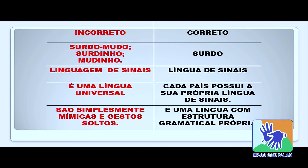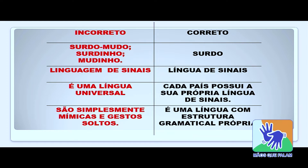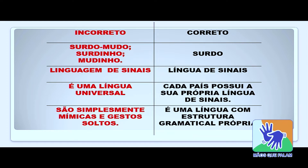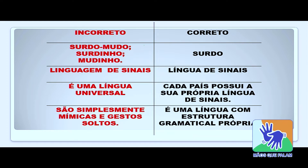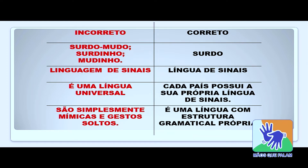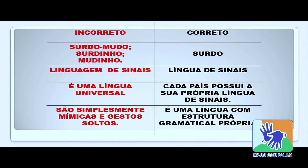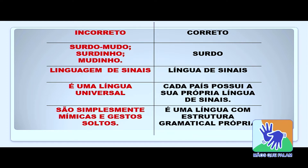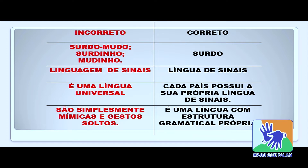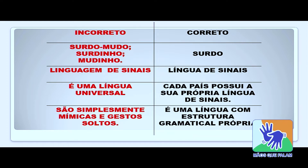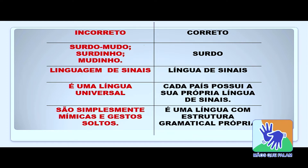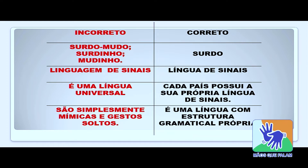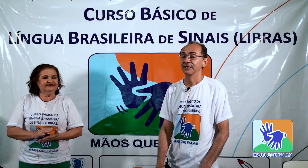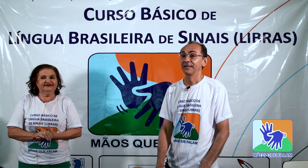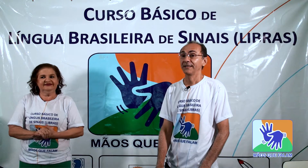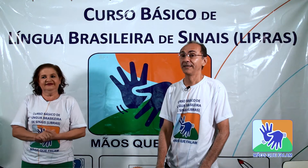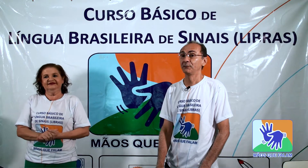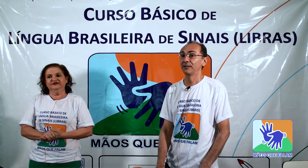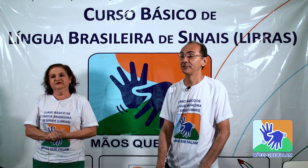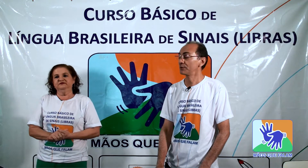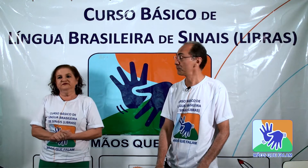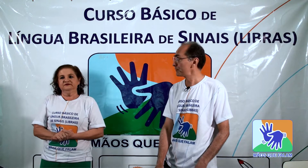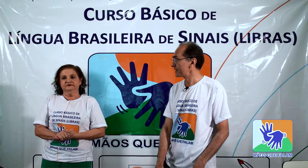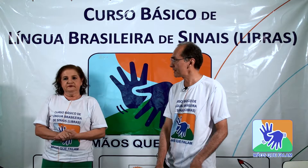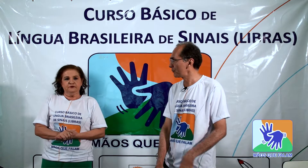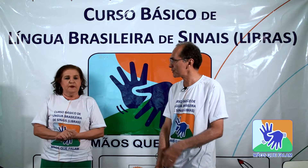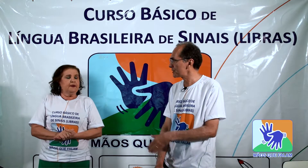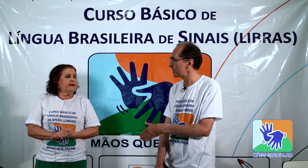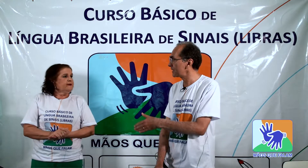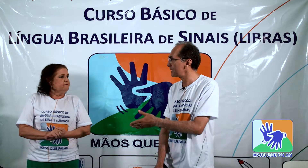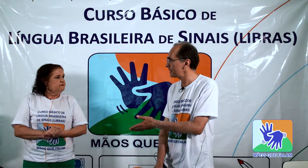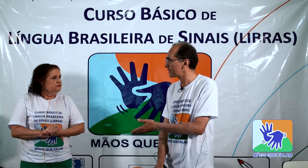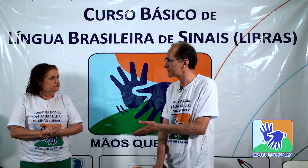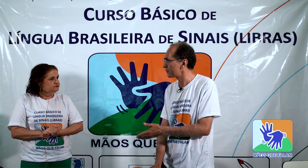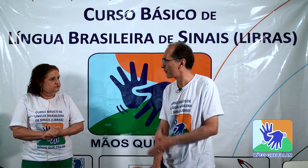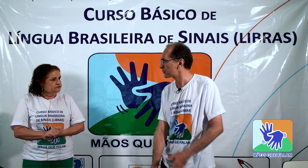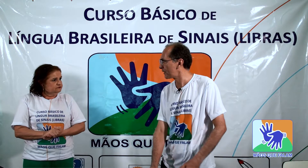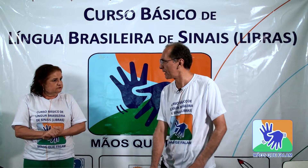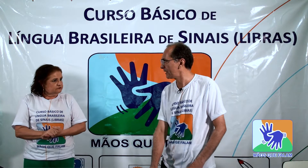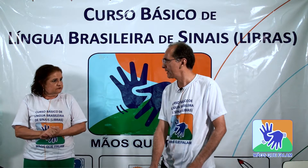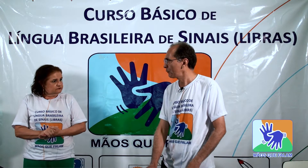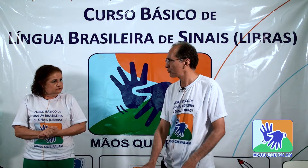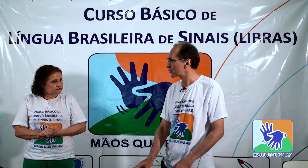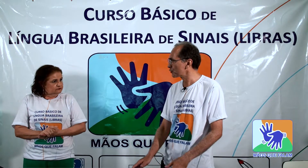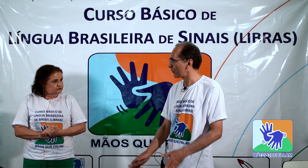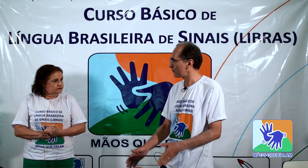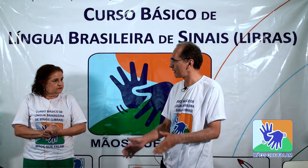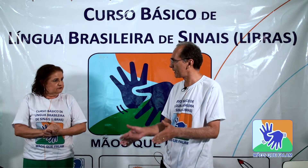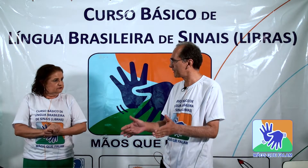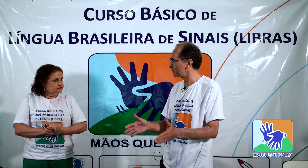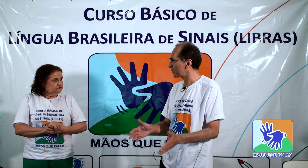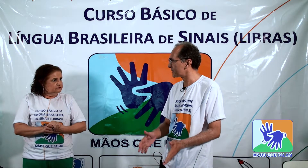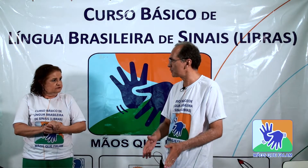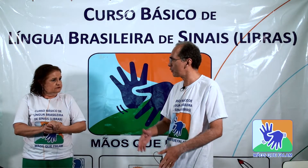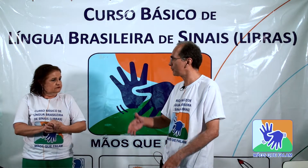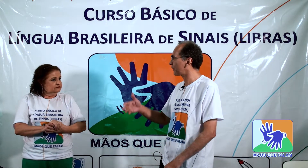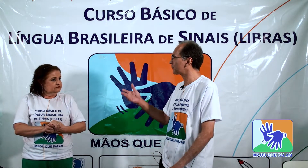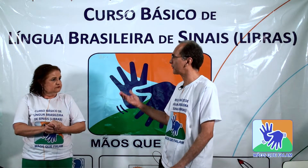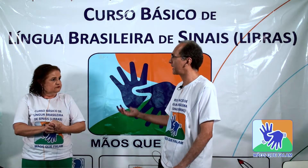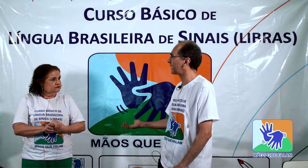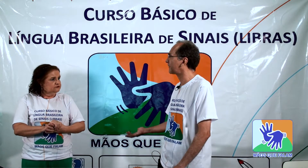uma língua. É uma língua universal? Posso dizer que em Libras, eu posso falar, num surdo pode falar aqui no Brasil, como posso falar lá na